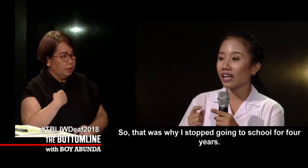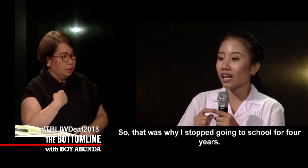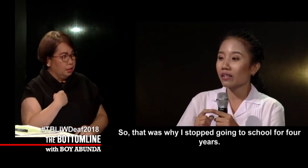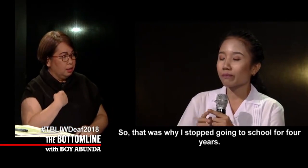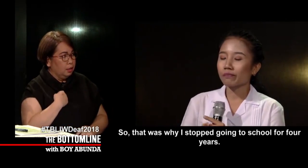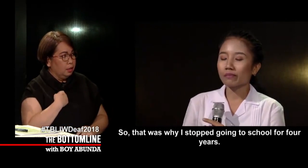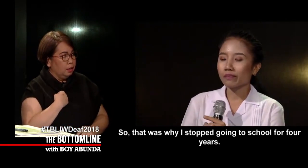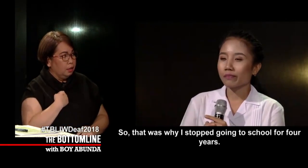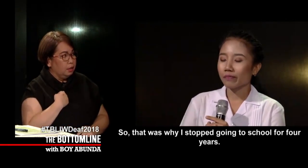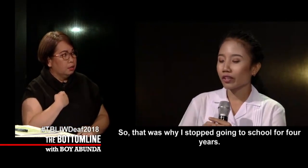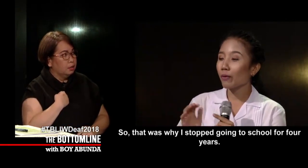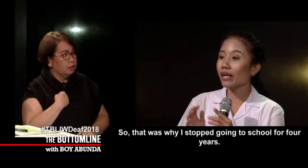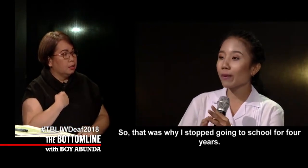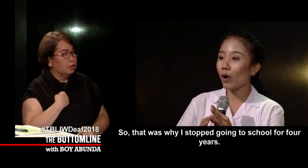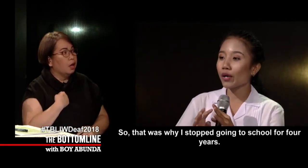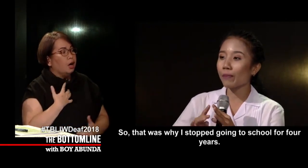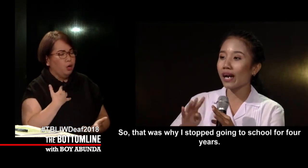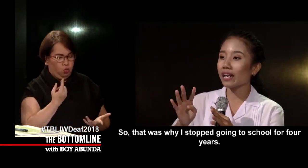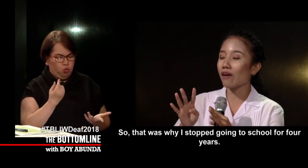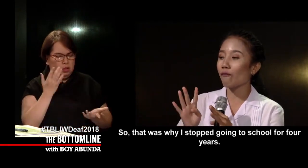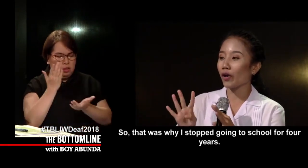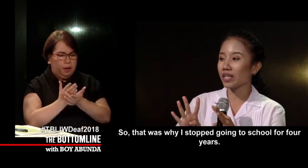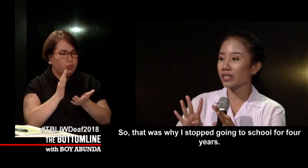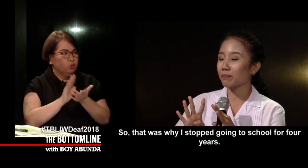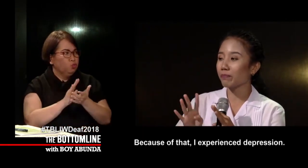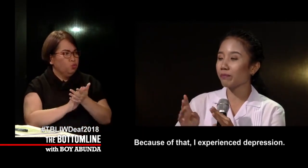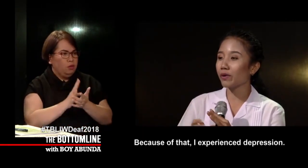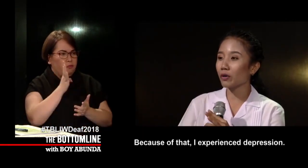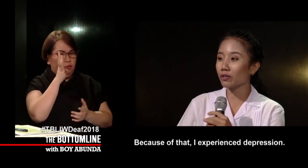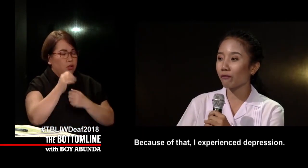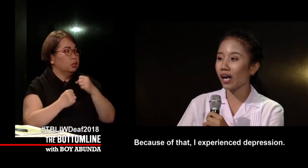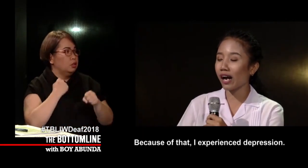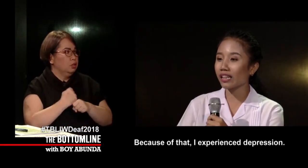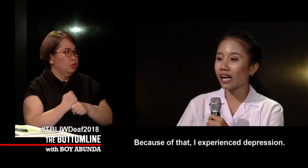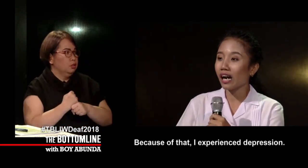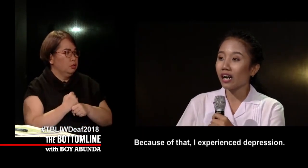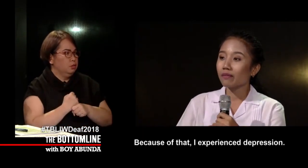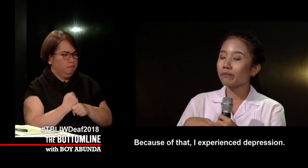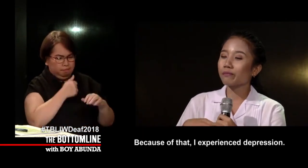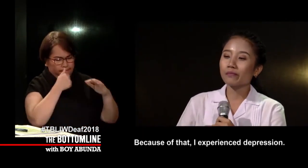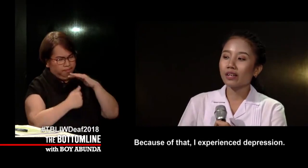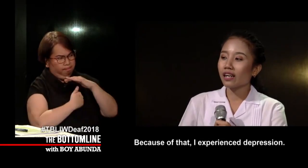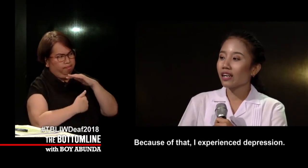bakit tumigil po ako ng pag-aaral 4 years. Because of that,